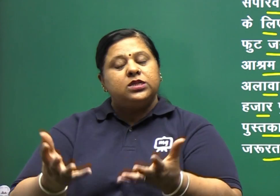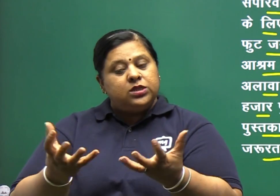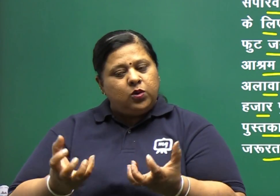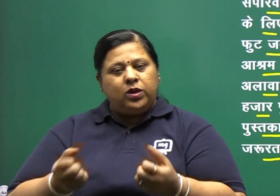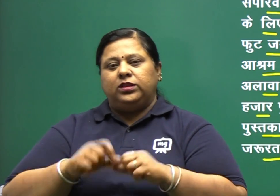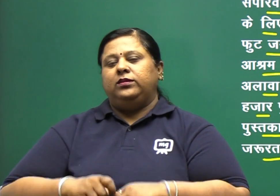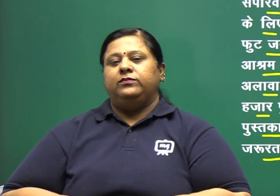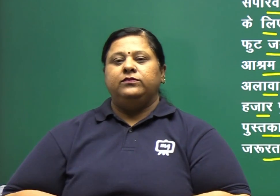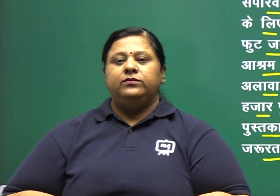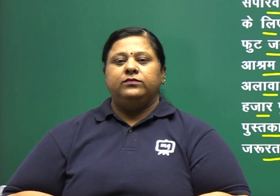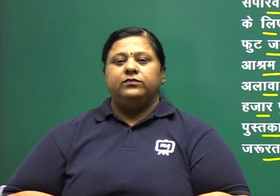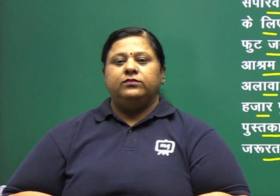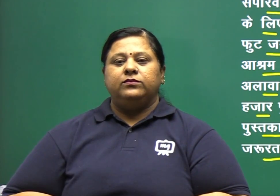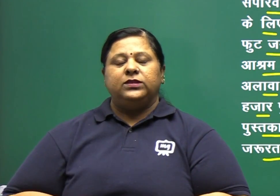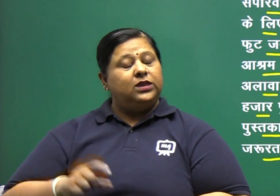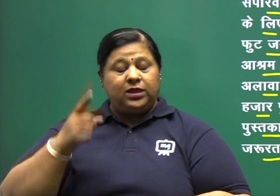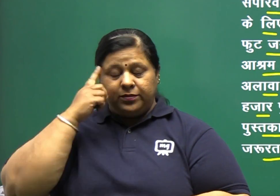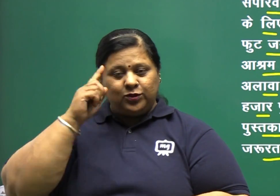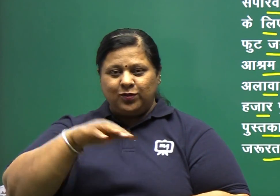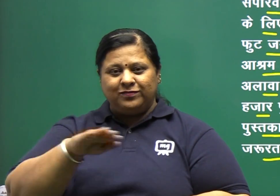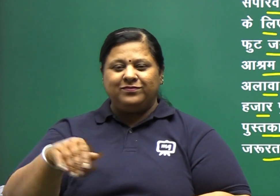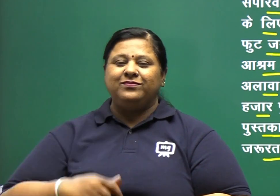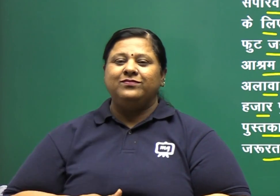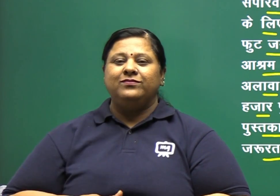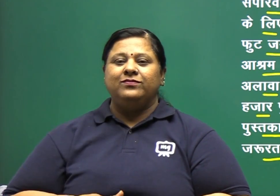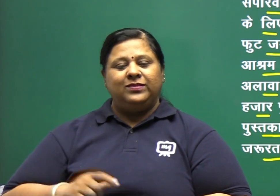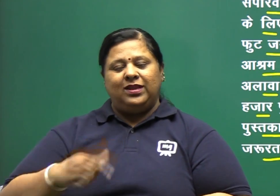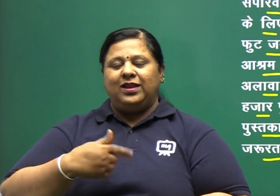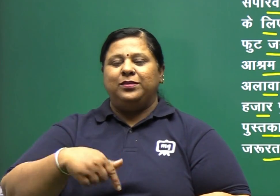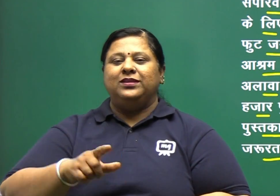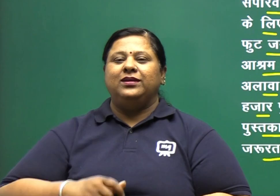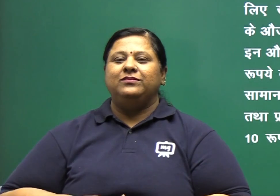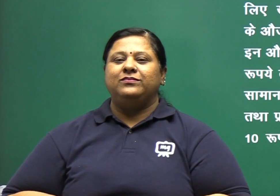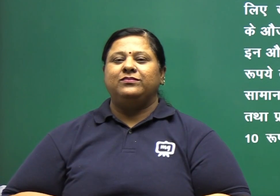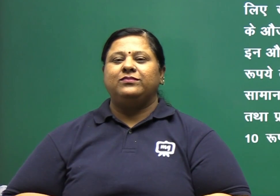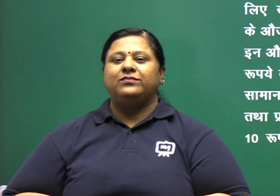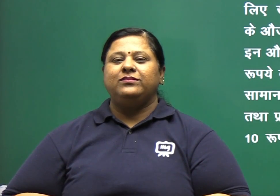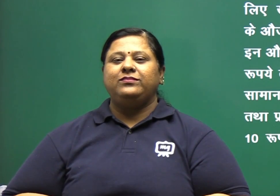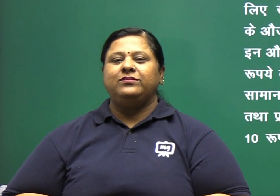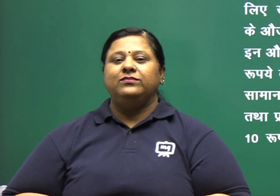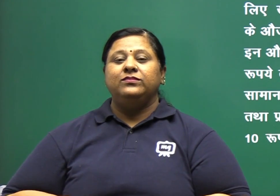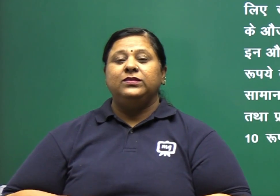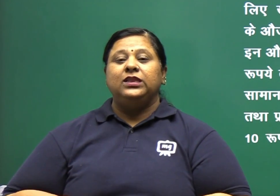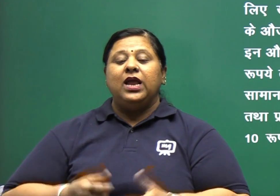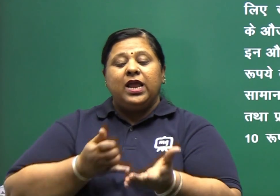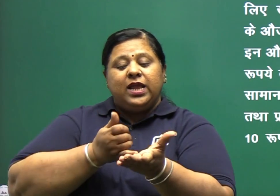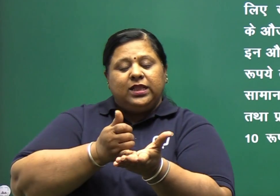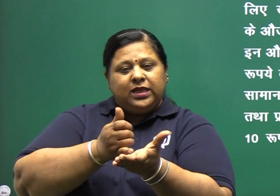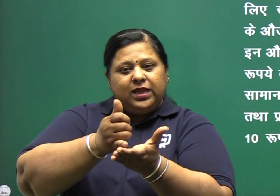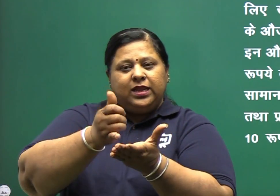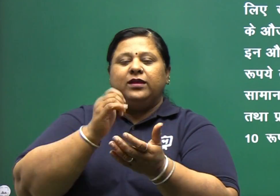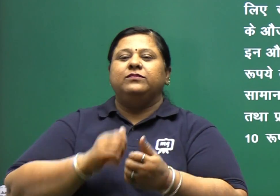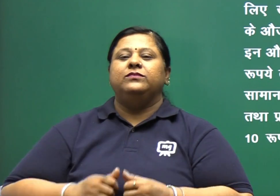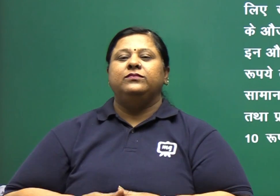जरूरत थी। ठीक है बच्चों, आगे बढ़ते हैं। खेती करने के लिए